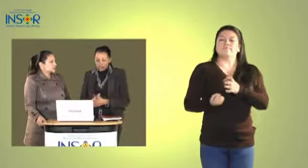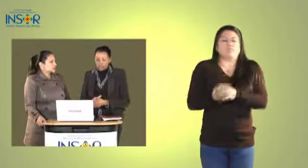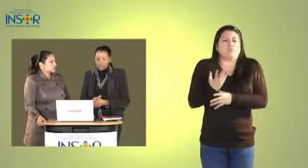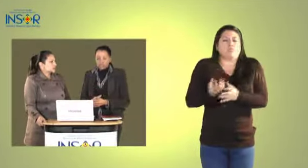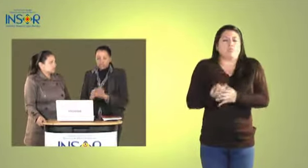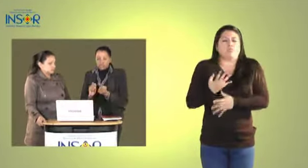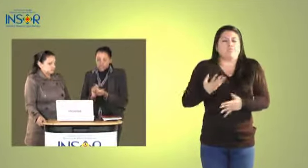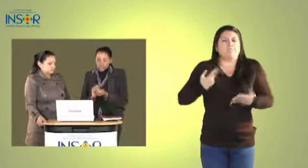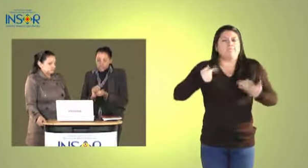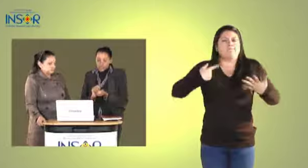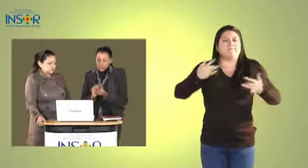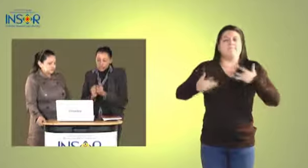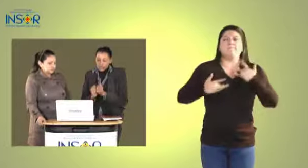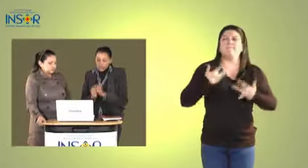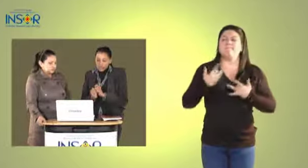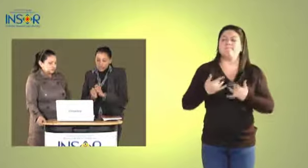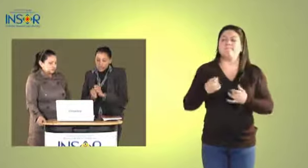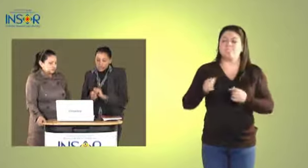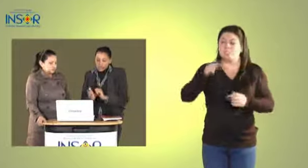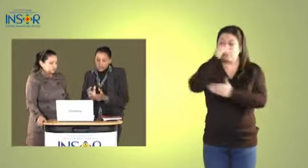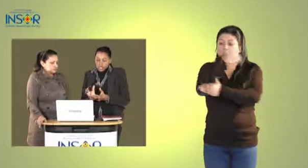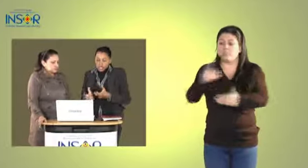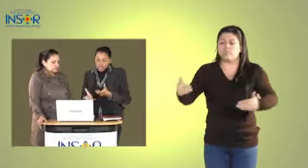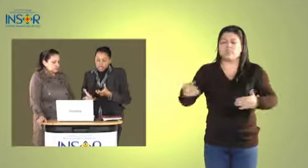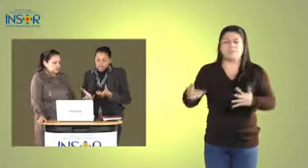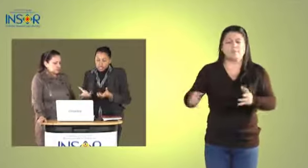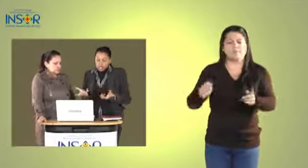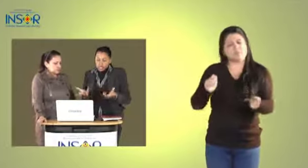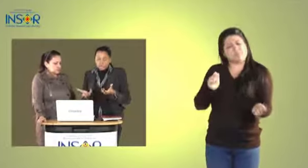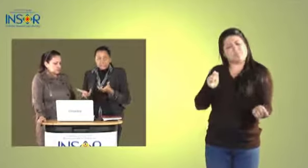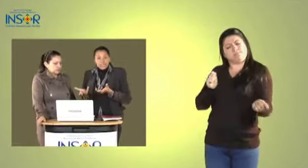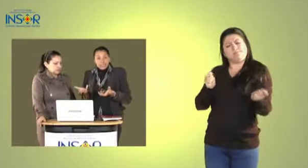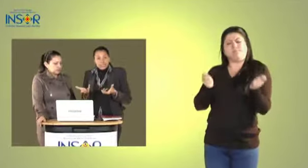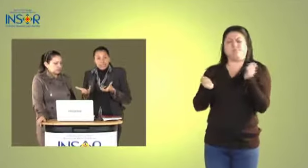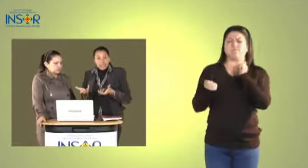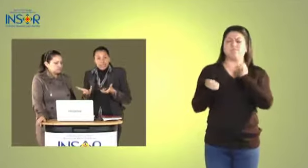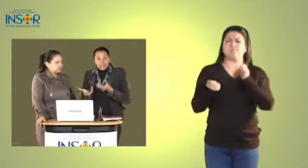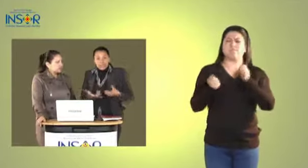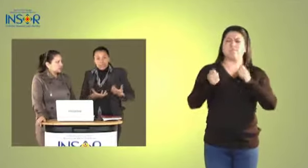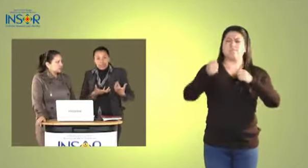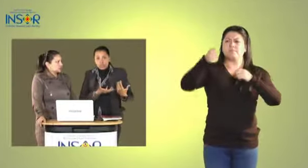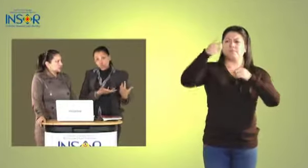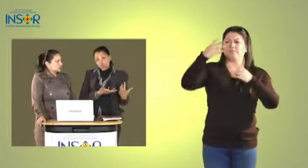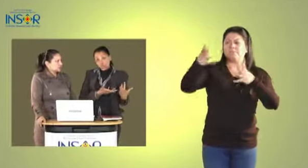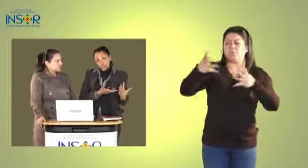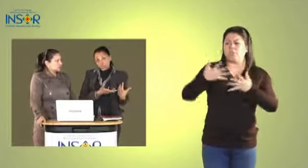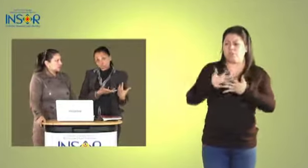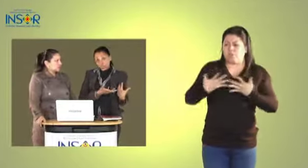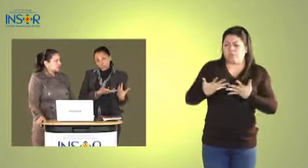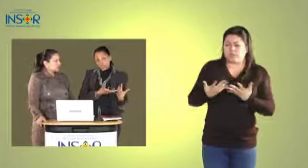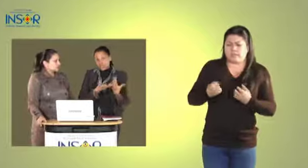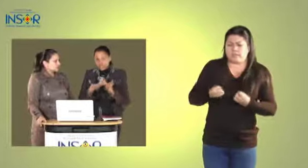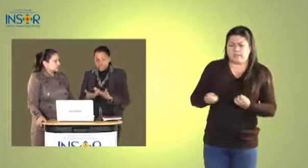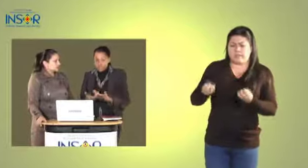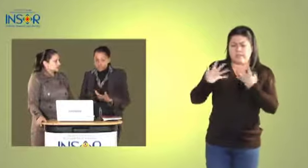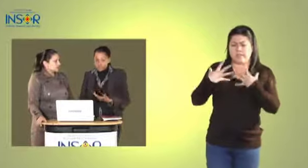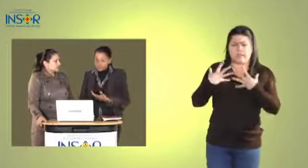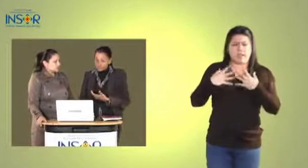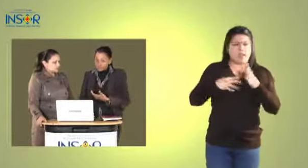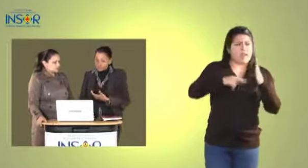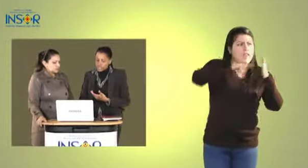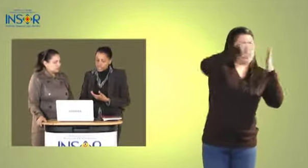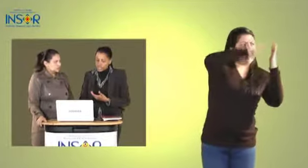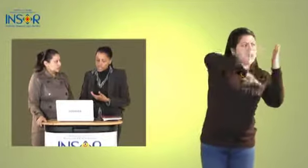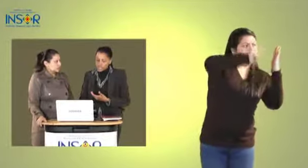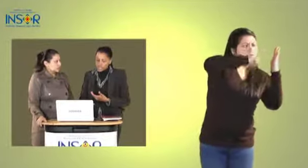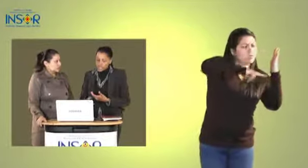sentido, donde el niño va a ir transformando todos esos valores que se está cometiendo con lo lectoral, lo escrito, una